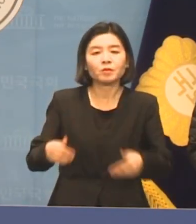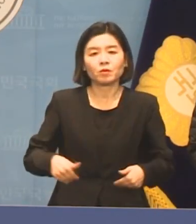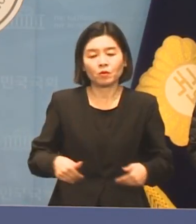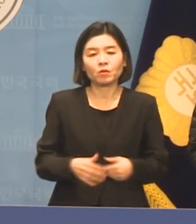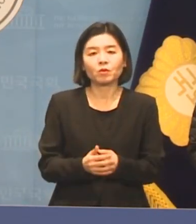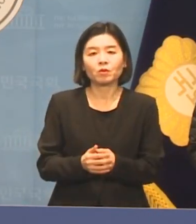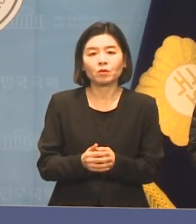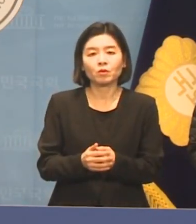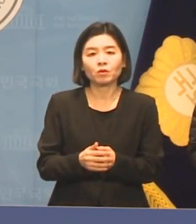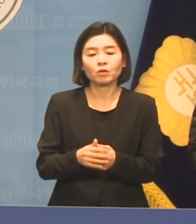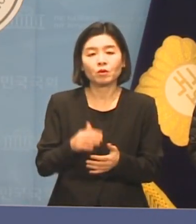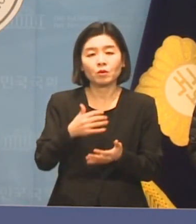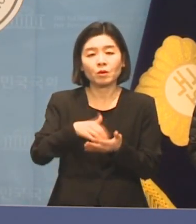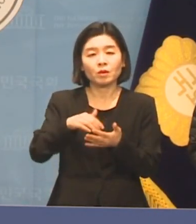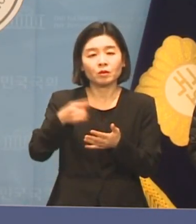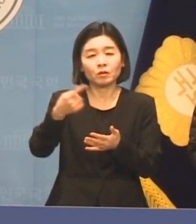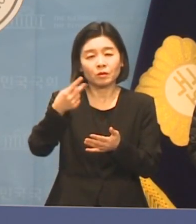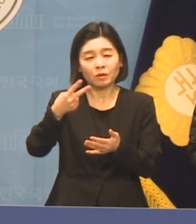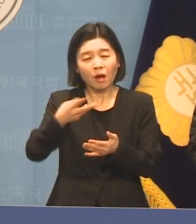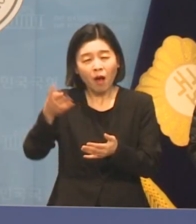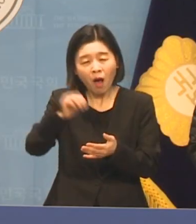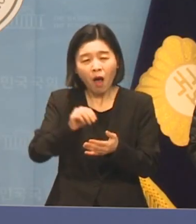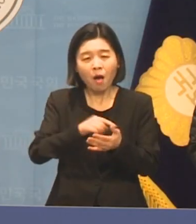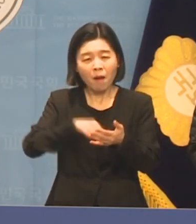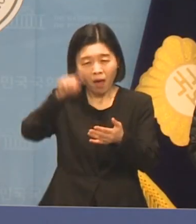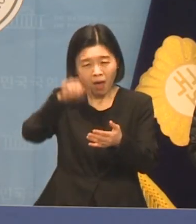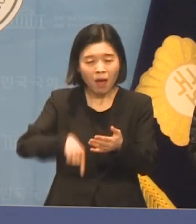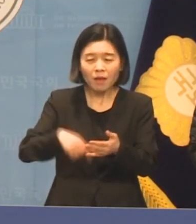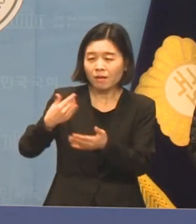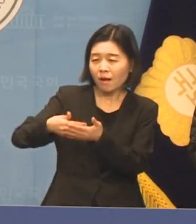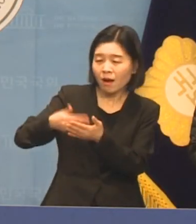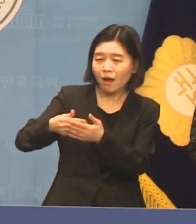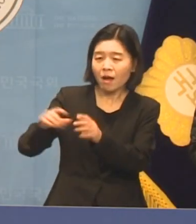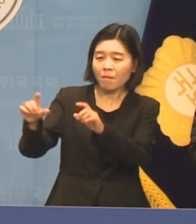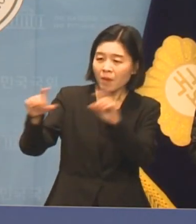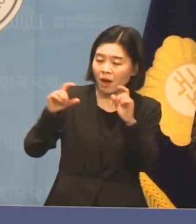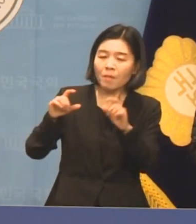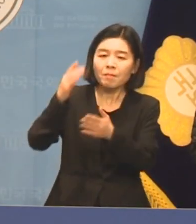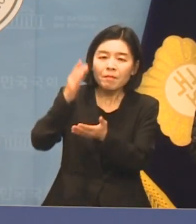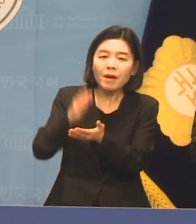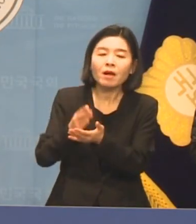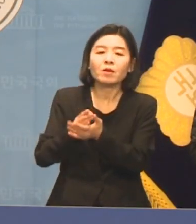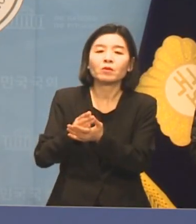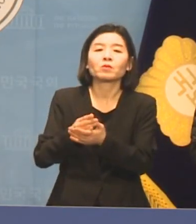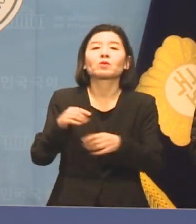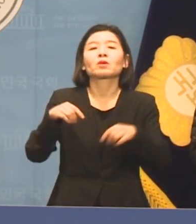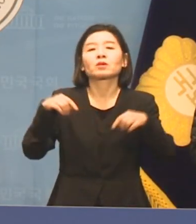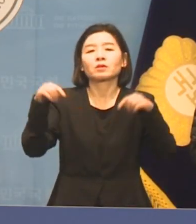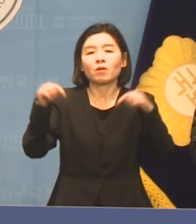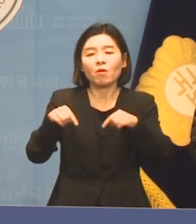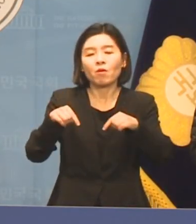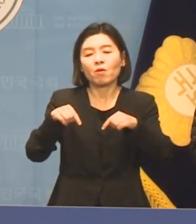수백, 수천억 선배 가압류 폭탄 없는 온전한 쟁의권도 보장받아야 합니다.